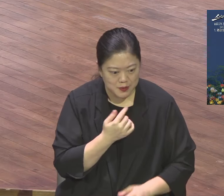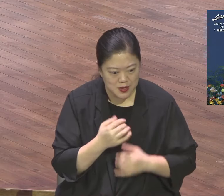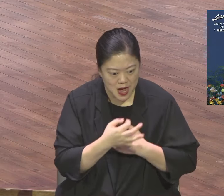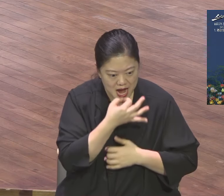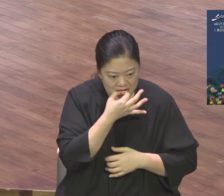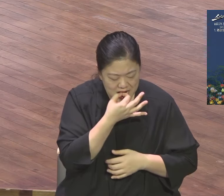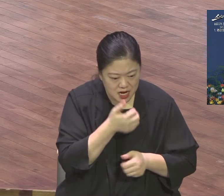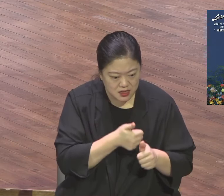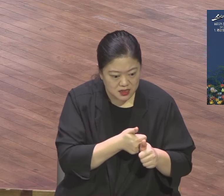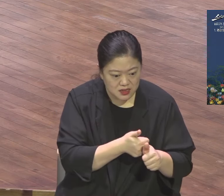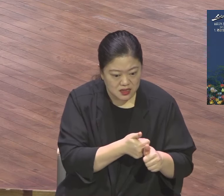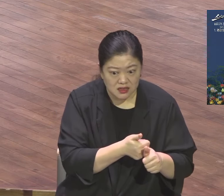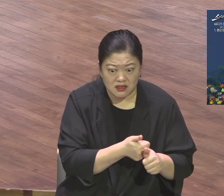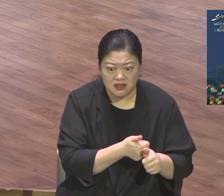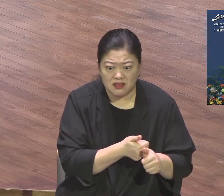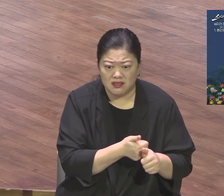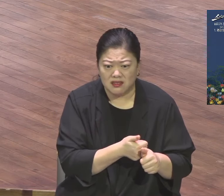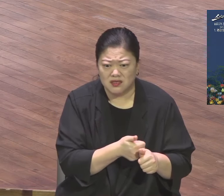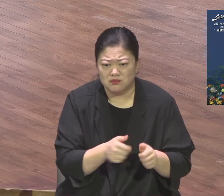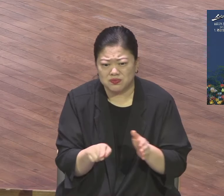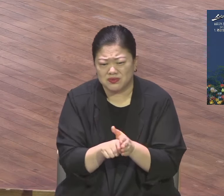흔들리는 바람.